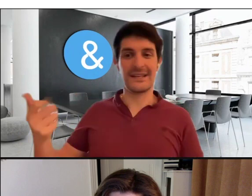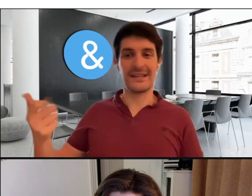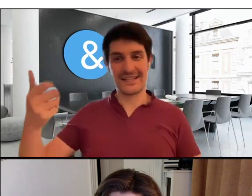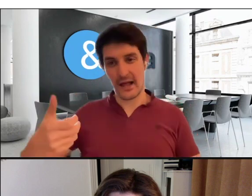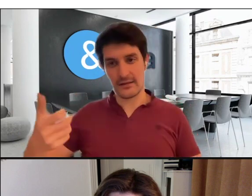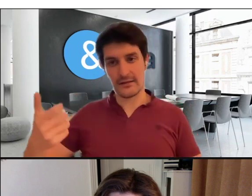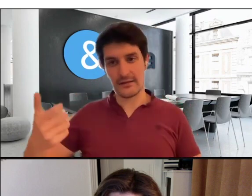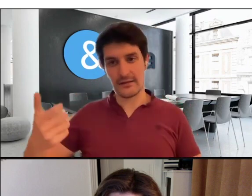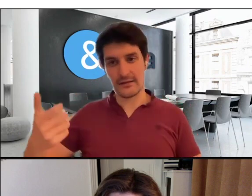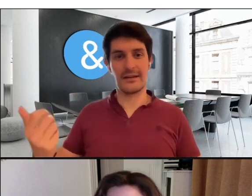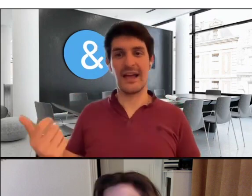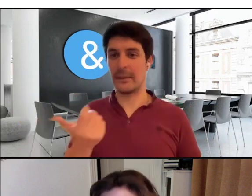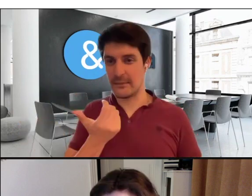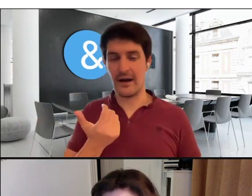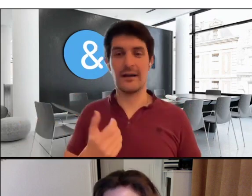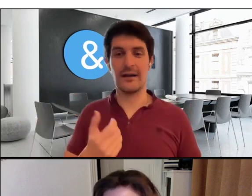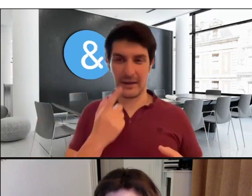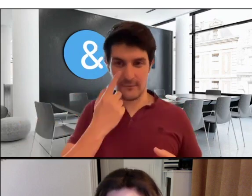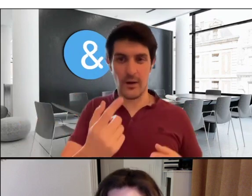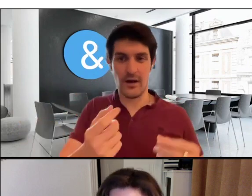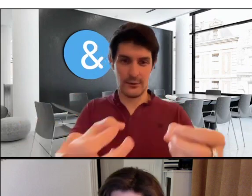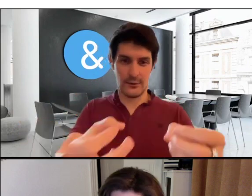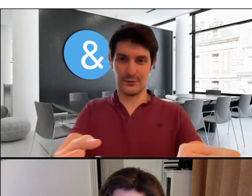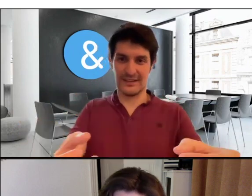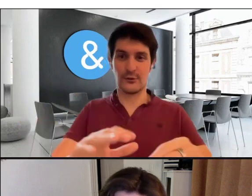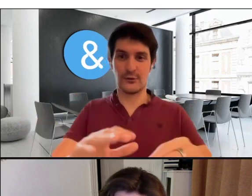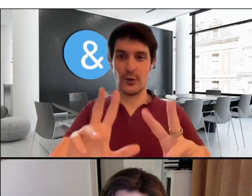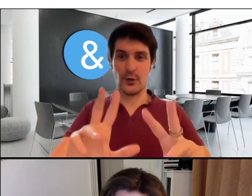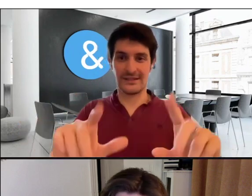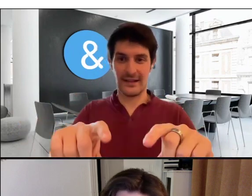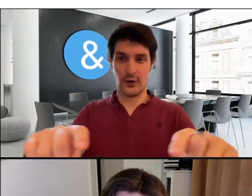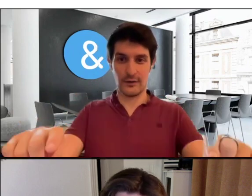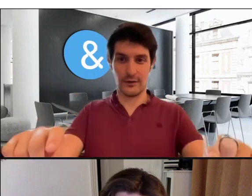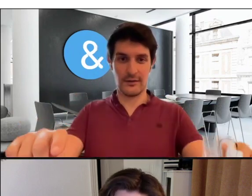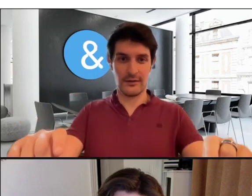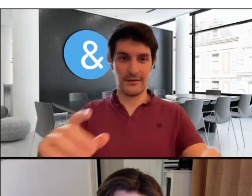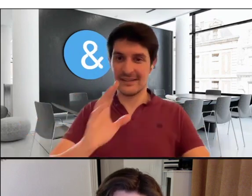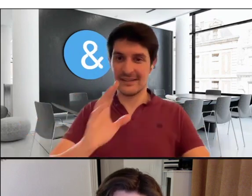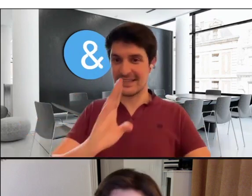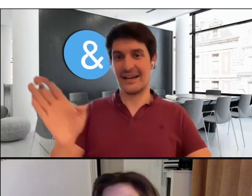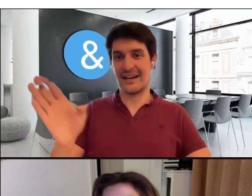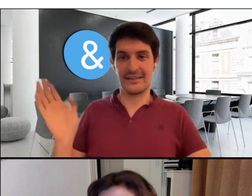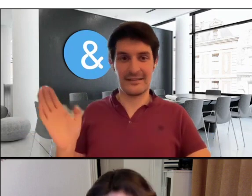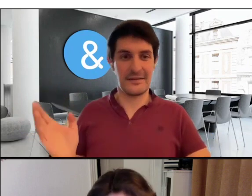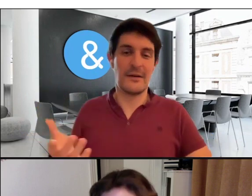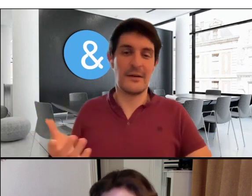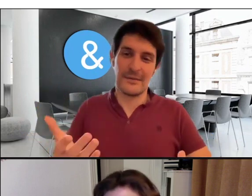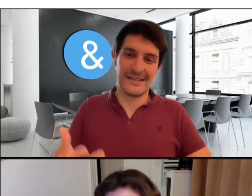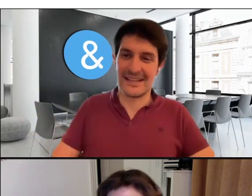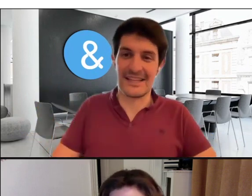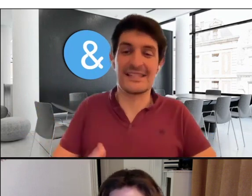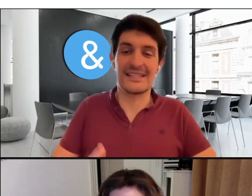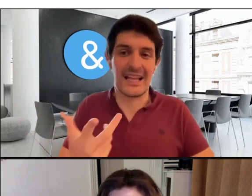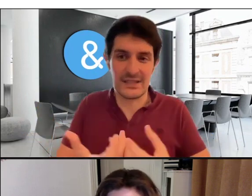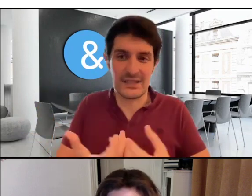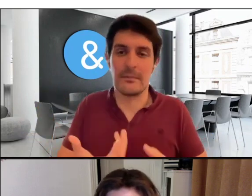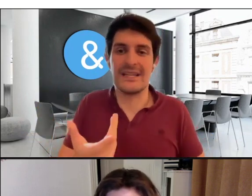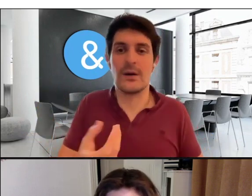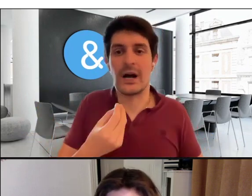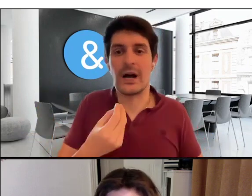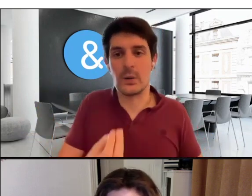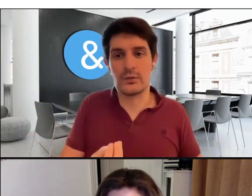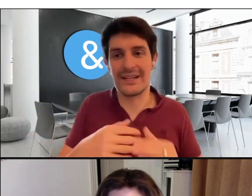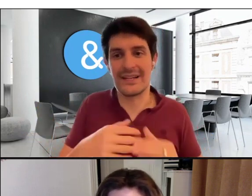scanne, après il parle, après il voit ce qui travaille sur l'ordinateur. Oui. C'est un exemple. Mais on a